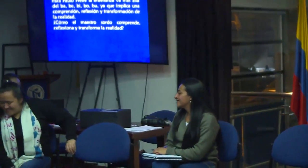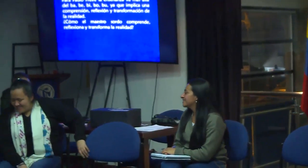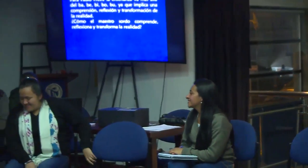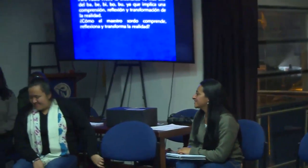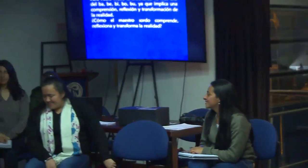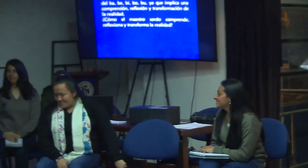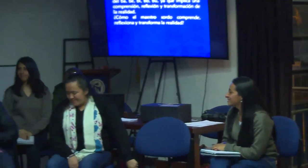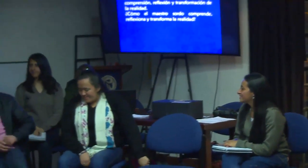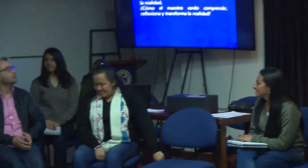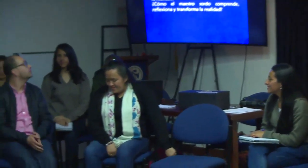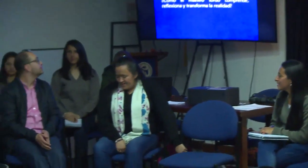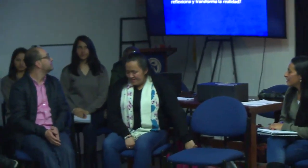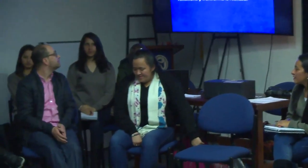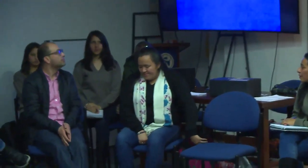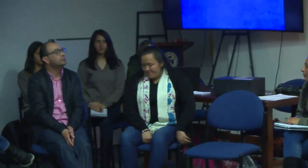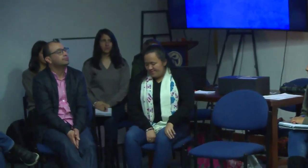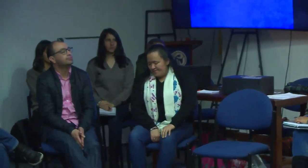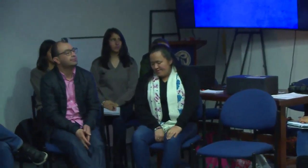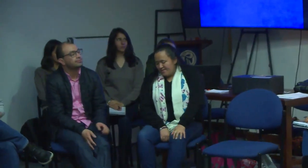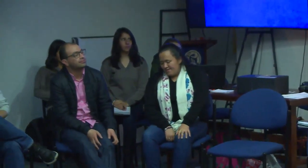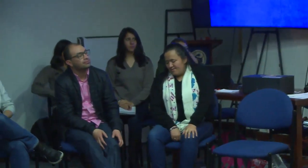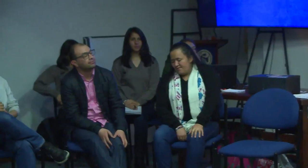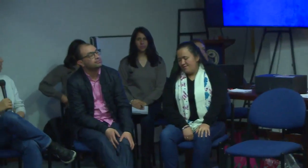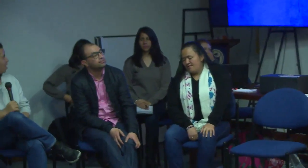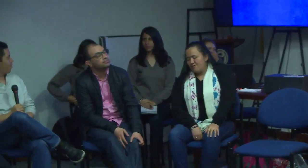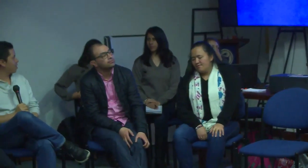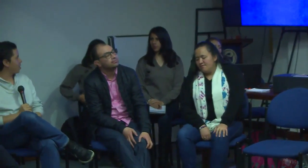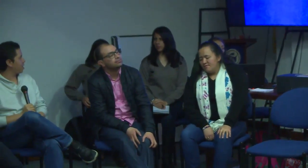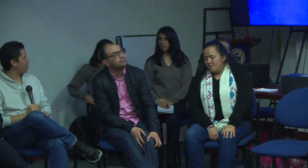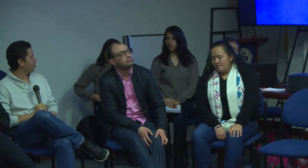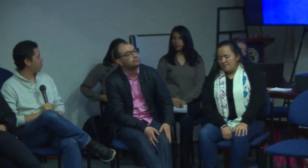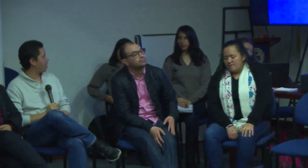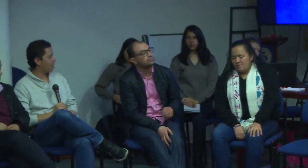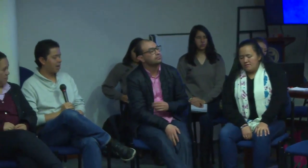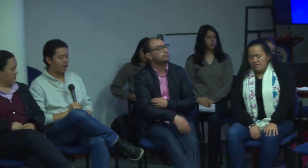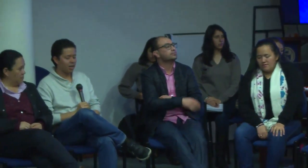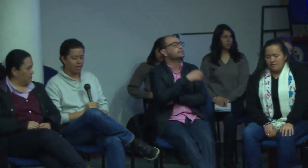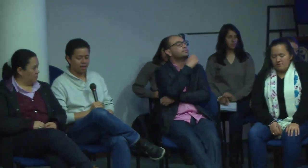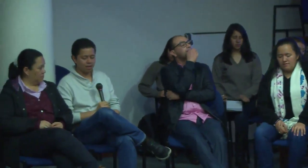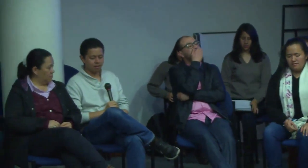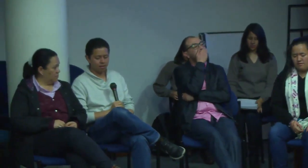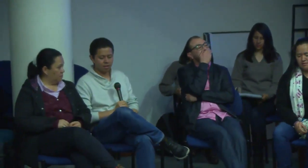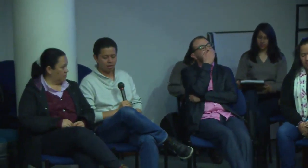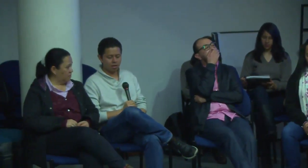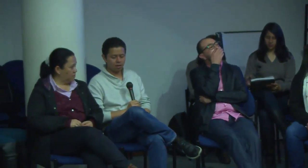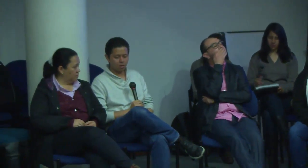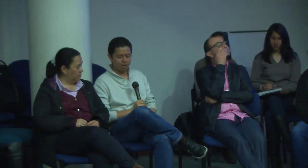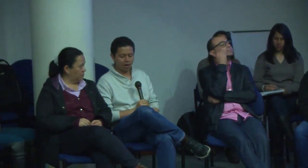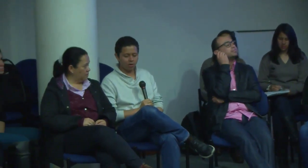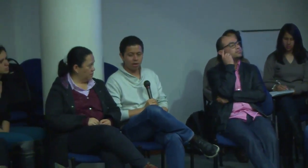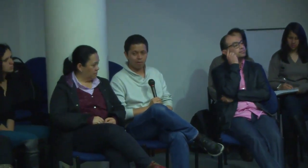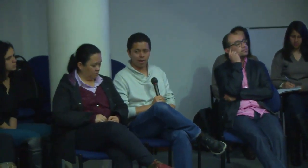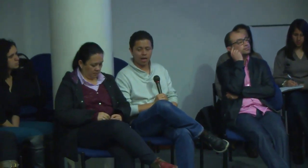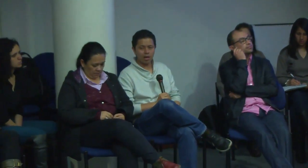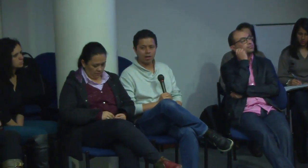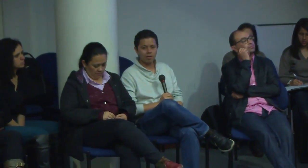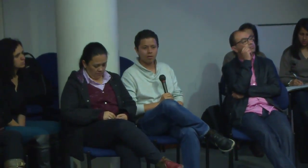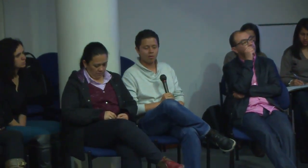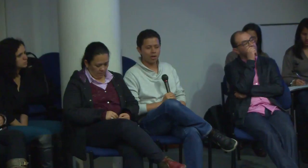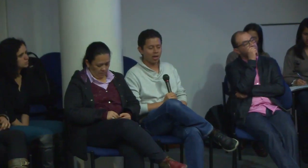Bueno, creo que en ese ejercicio de comprender, reflexionar y transformar la realidad, Omar nos